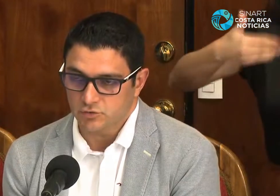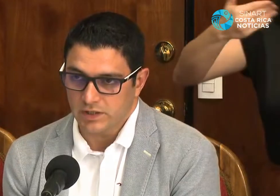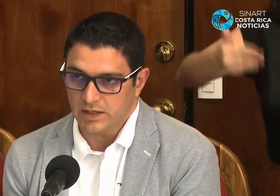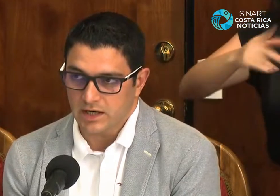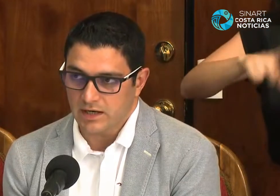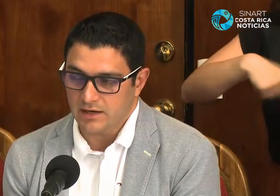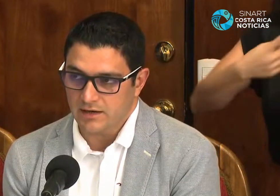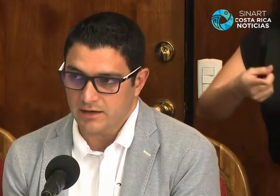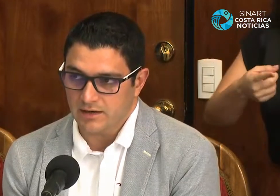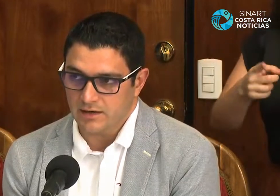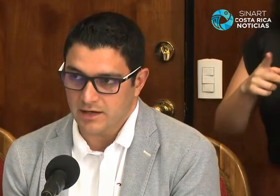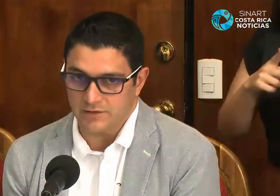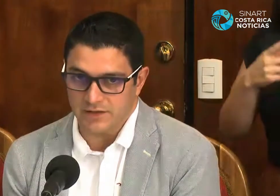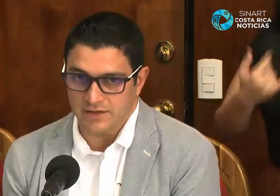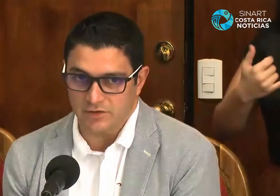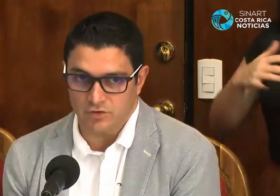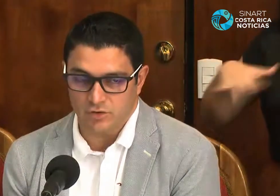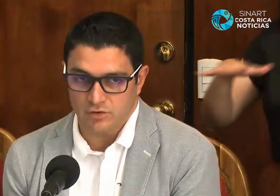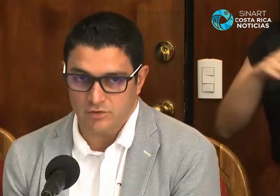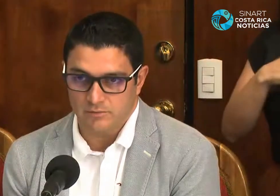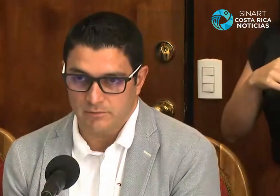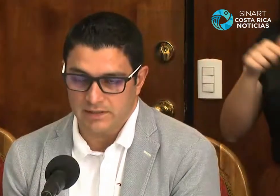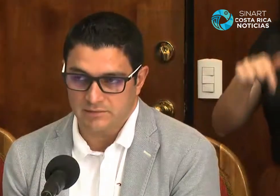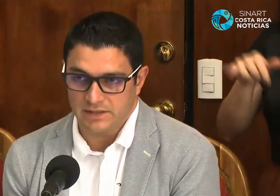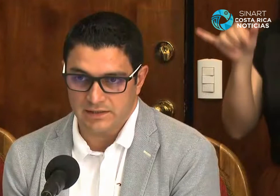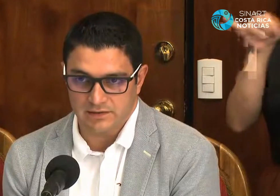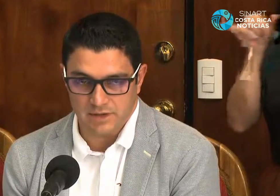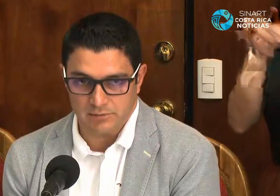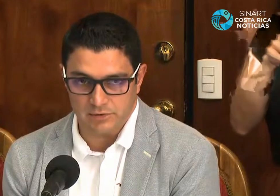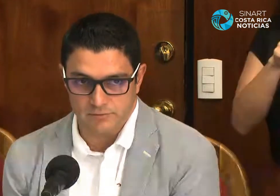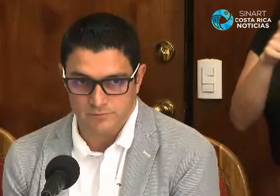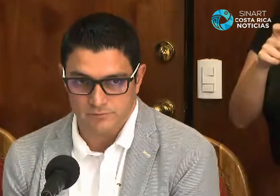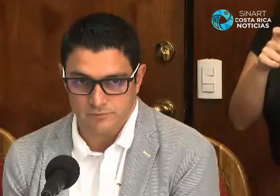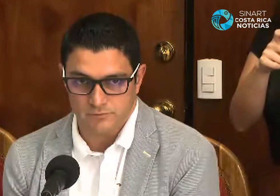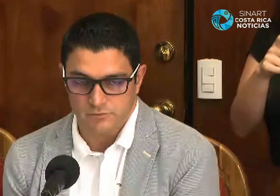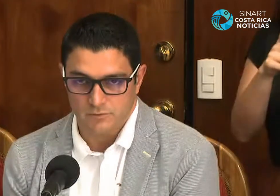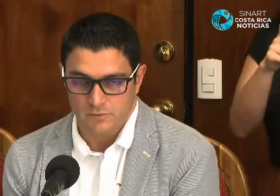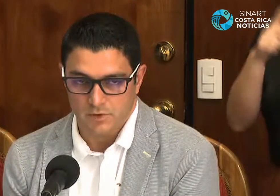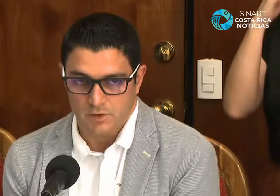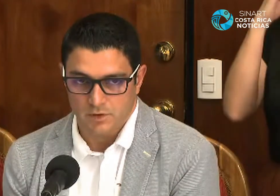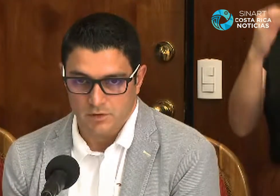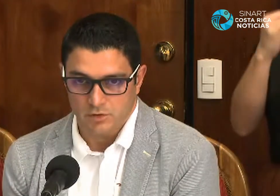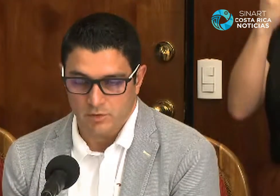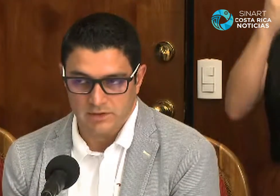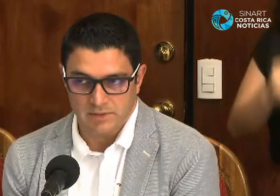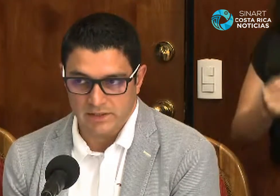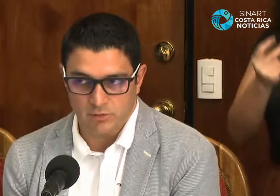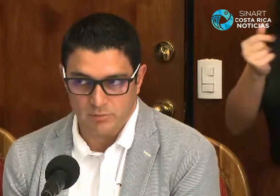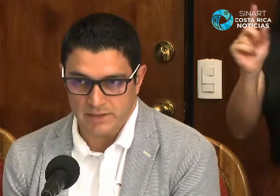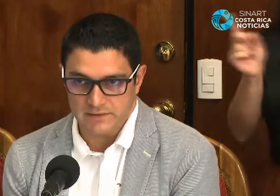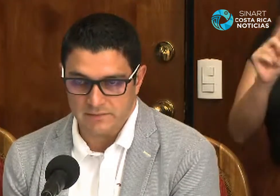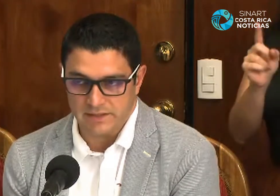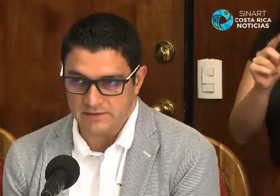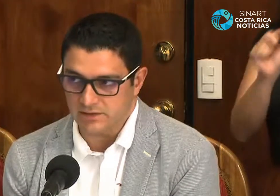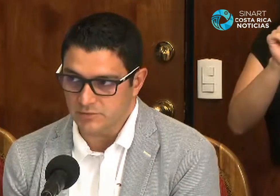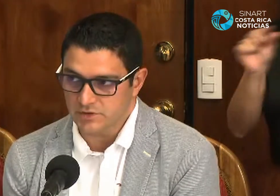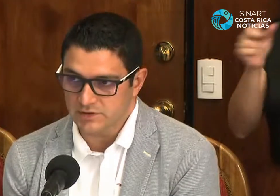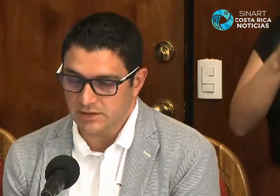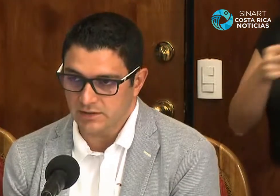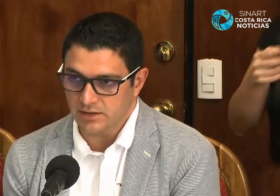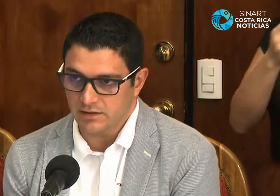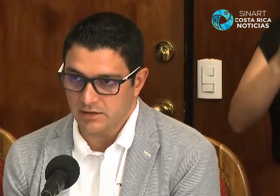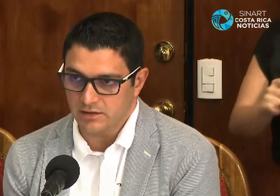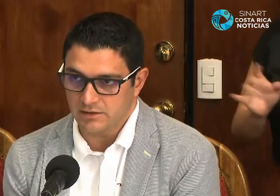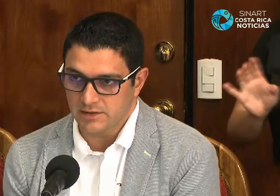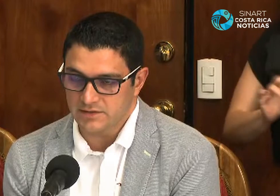Y esto es una carrera que no va a terminar tan rápido. No va a terminar en un par de semanas. Tenemos